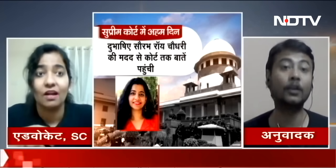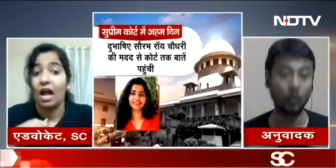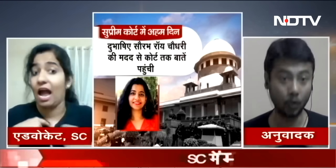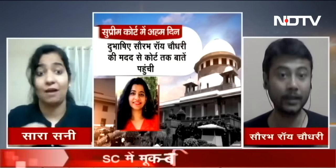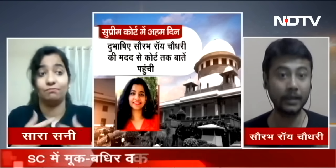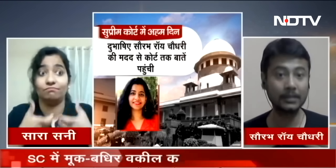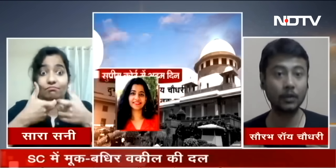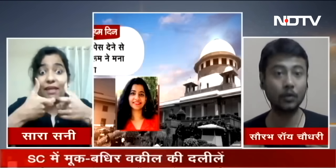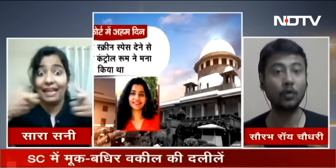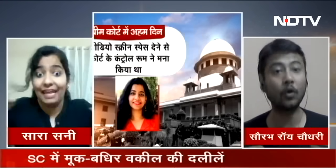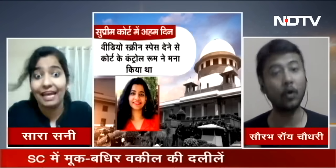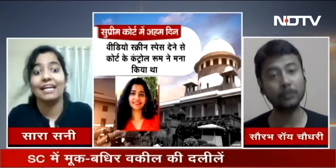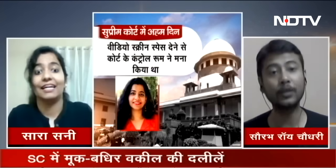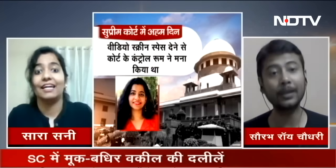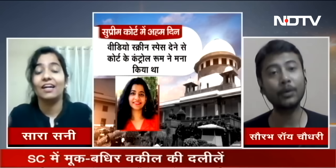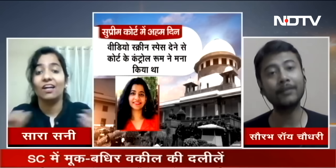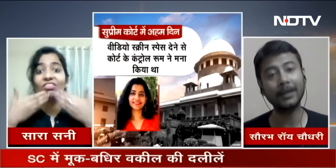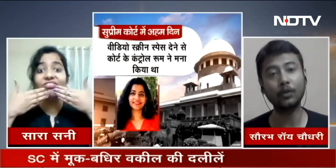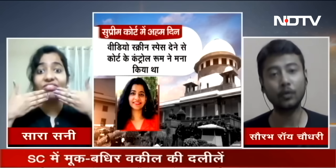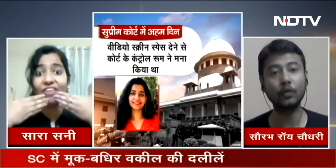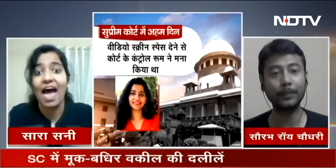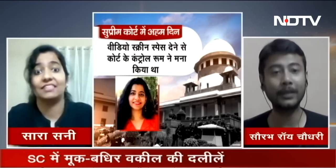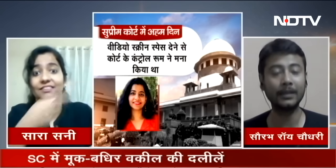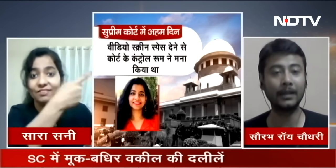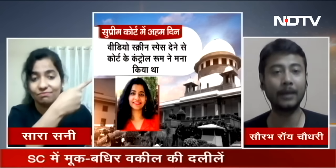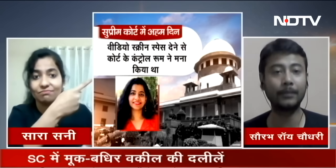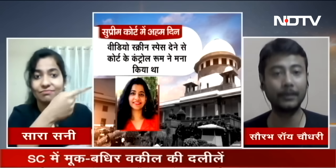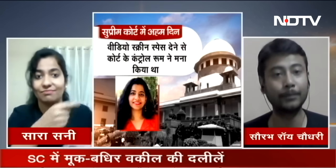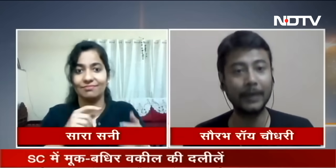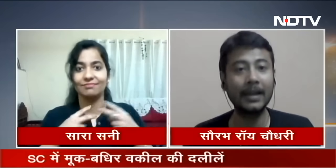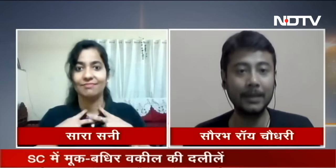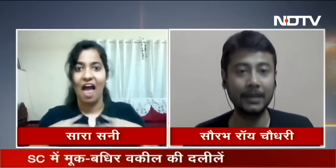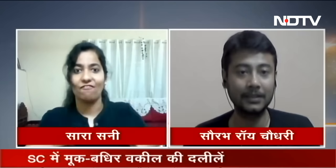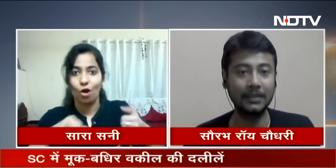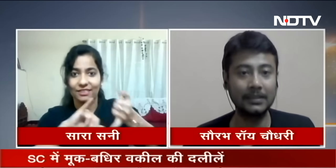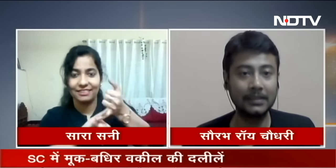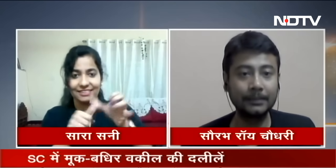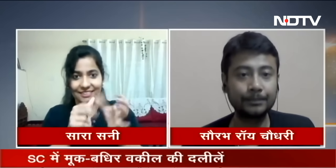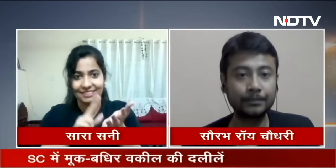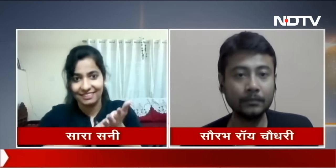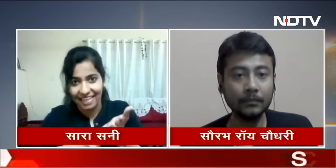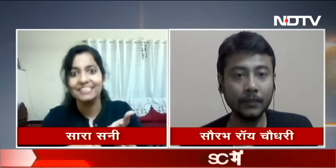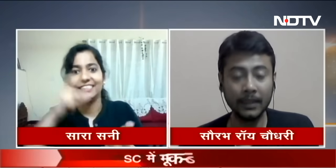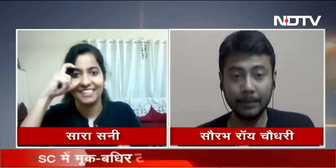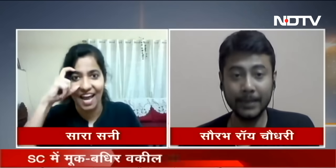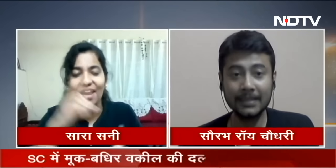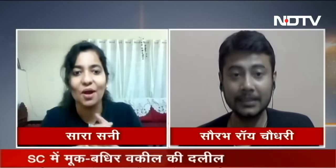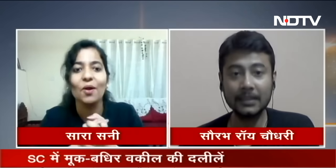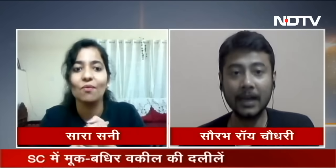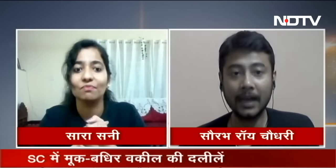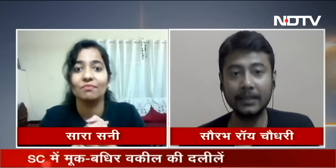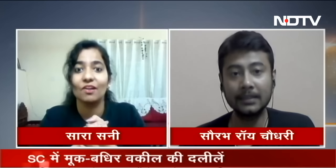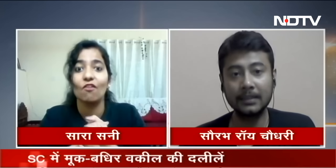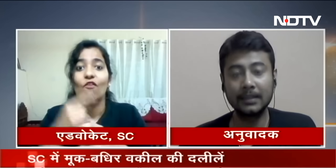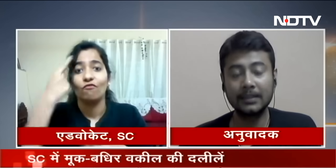बधिर लॉयर्स को और सुनने बोलने वाले लोगों को भी आप प्रेरणा मिलना चाहिए इनसे। मैं